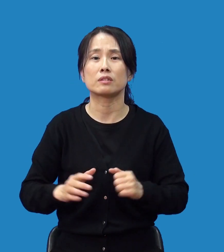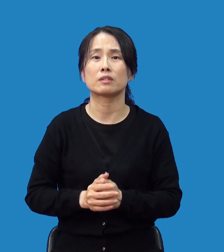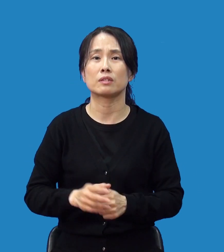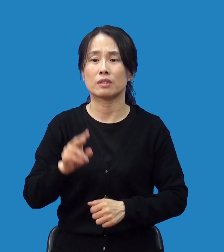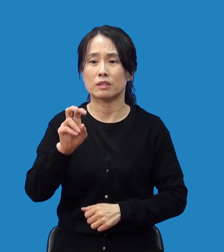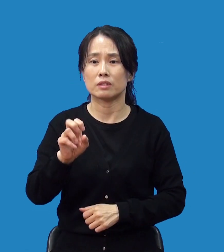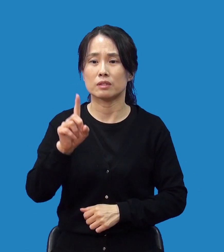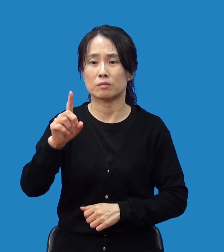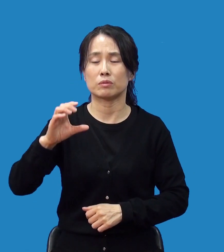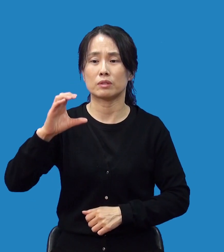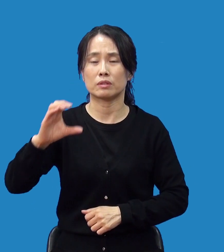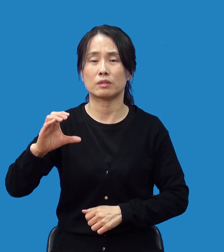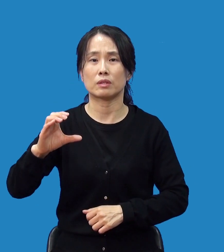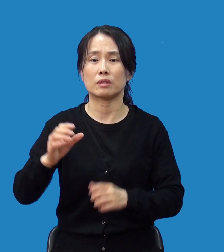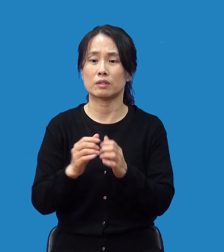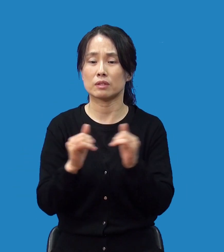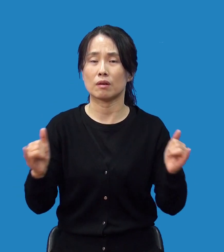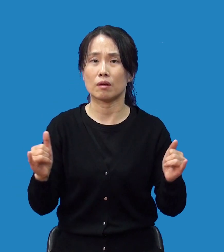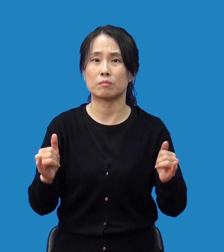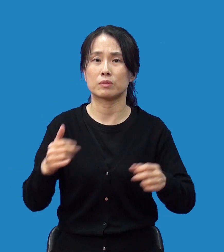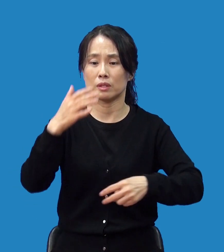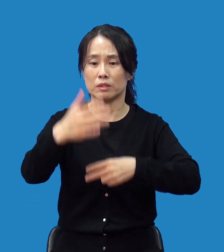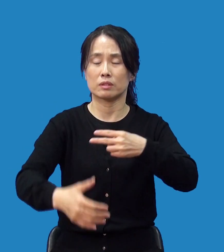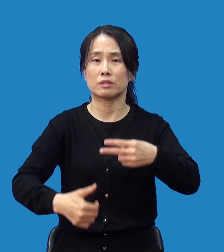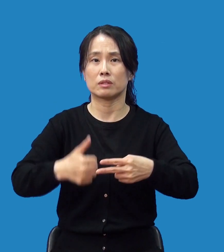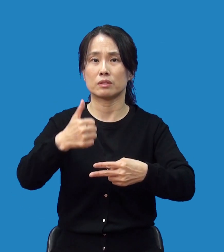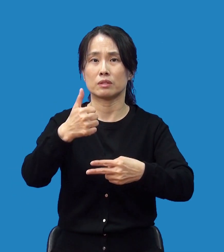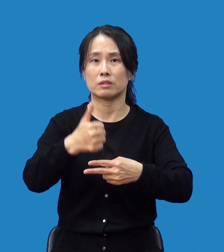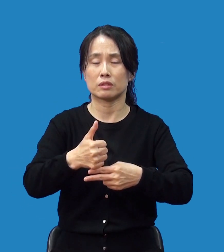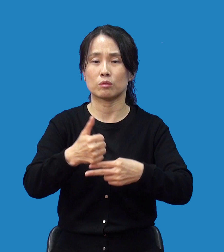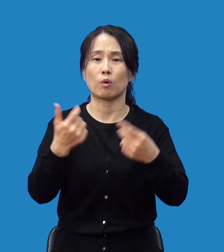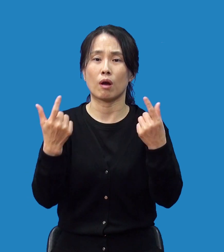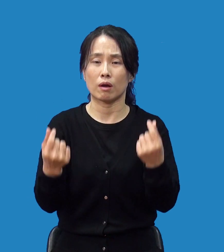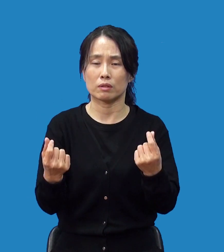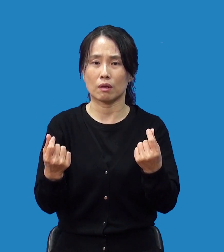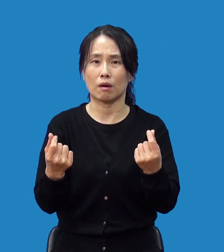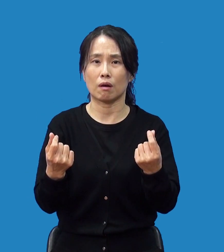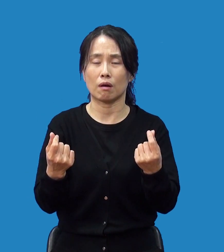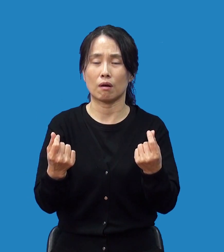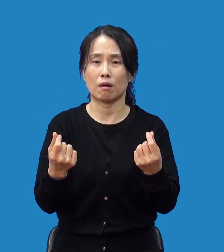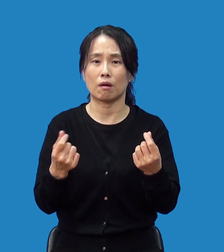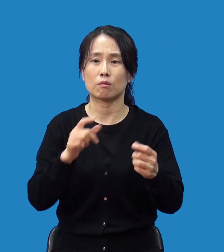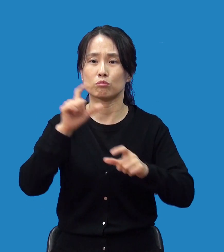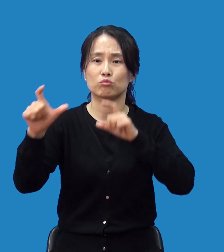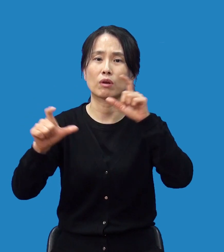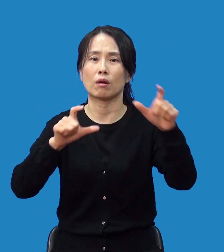21세기 인류는 신이 됐다. 호모 데우스를 외쳤어요.